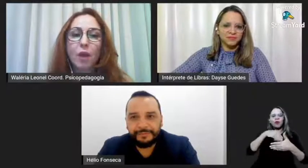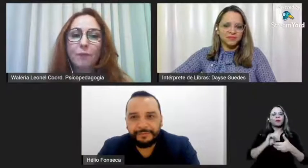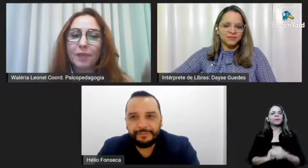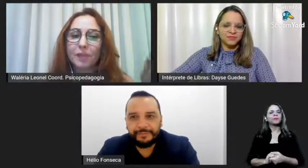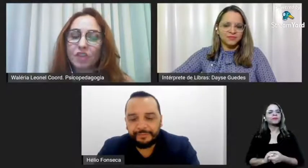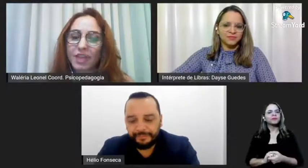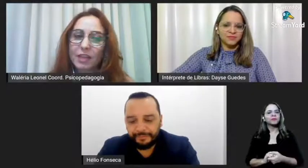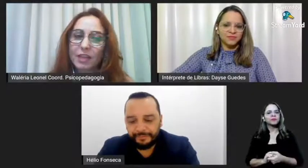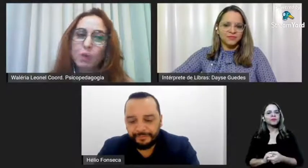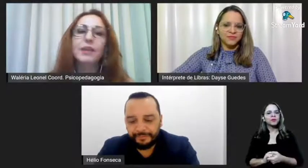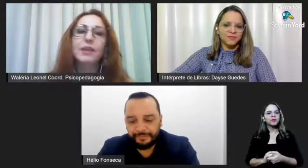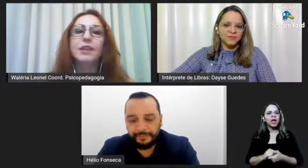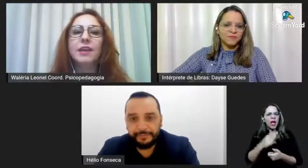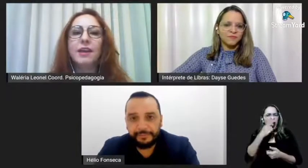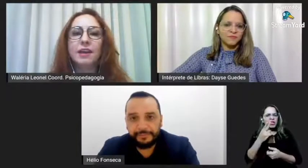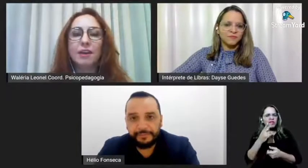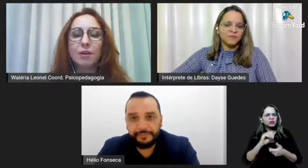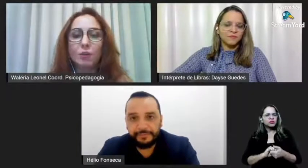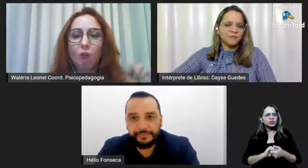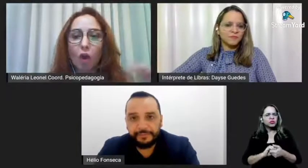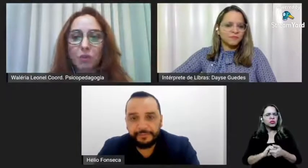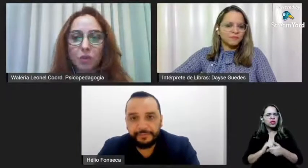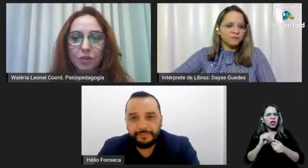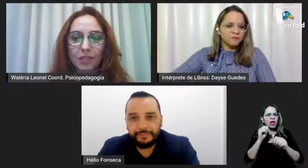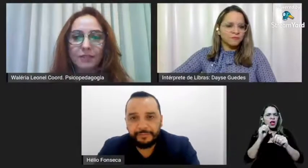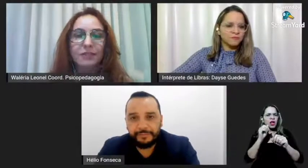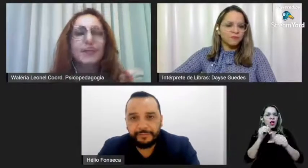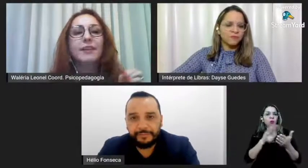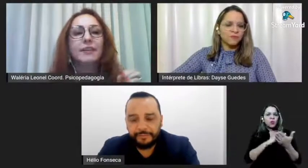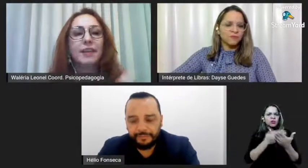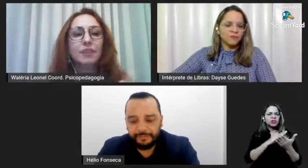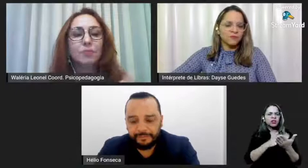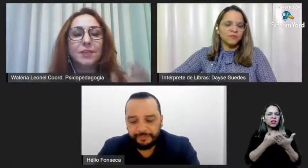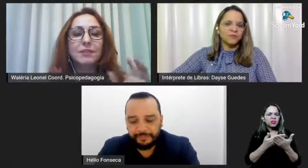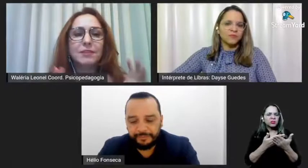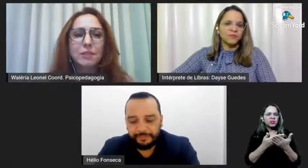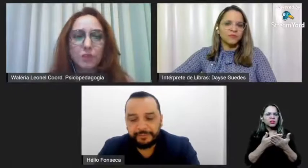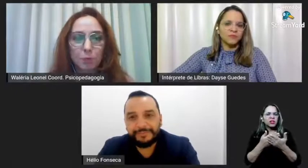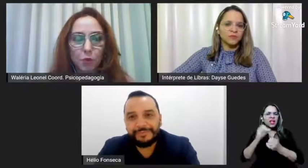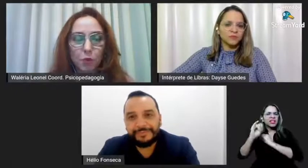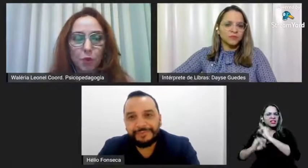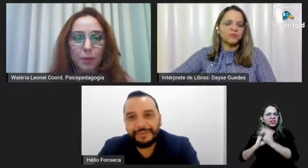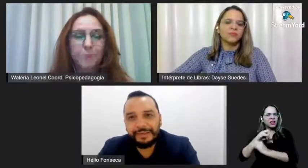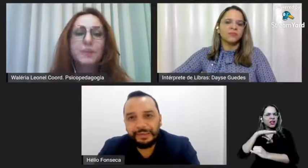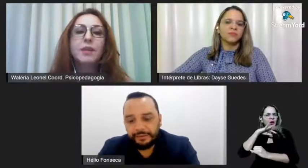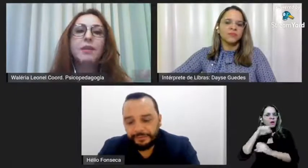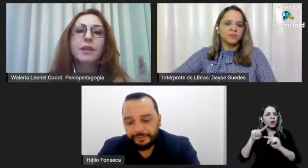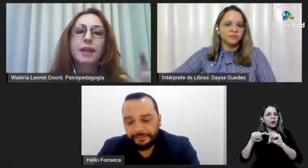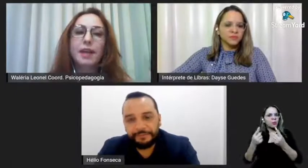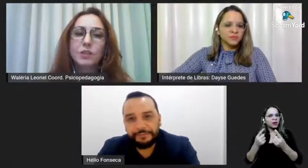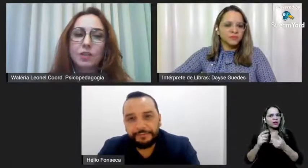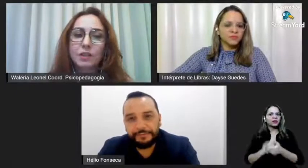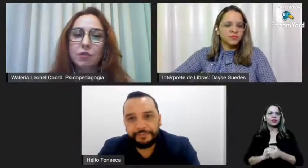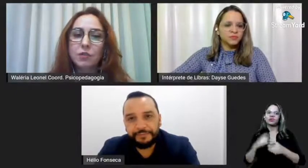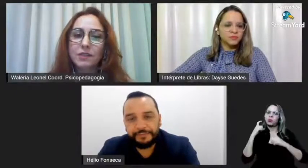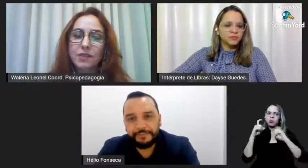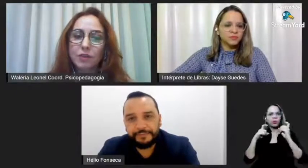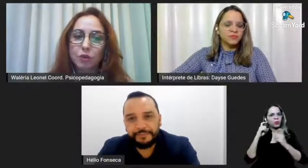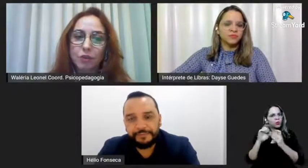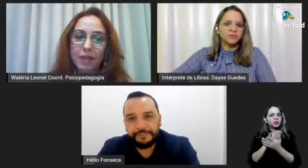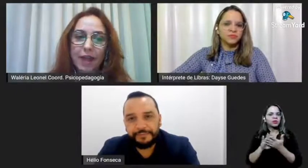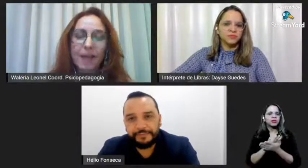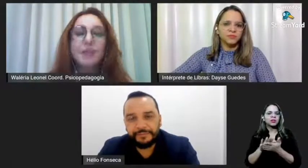pessoal, acho que caiu aqui o Robson, né, na net, mas não se preocupem, que caso ele não